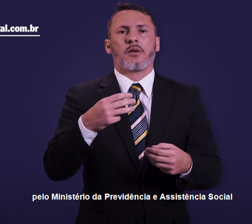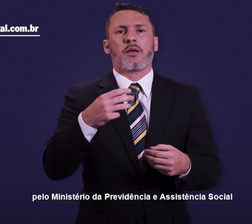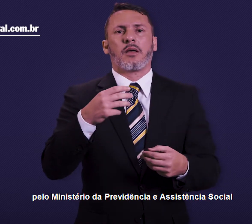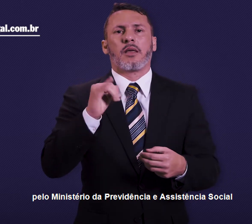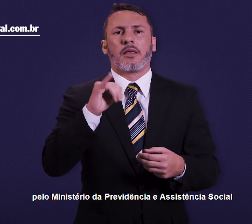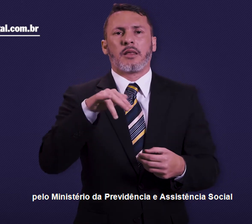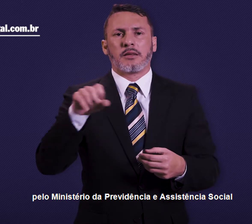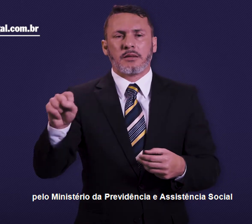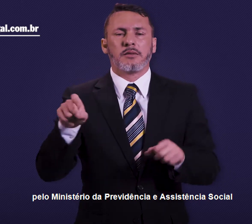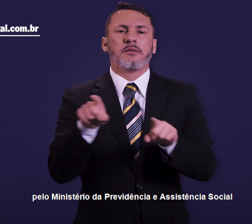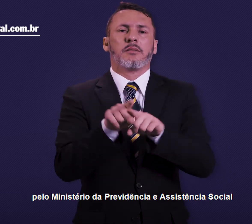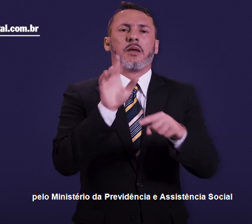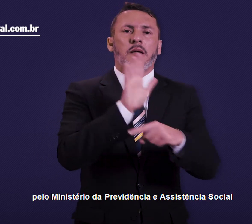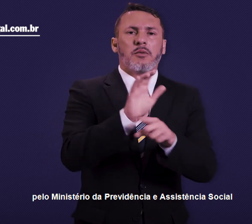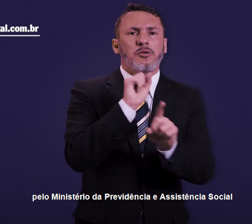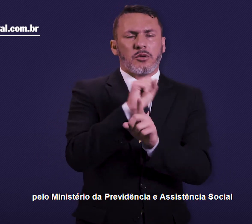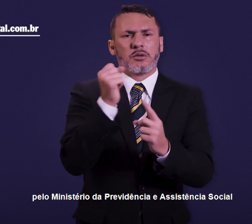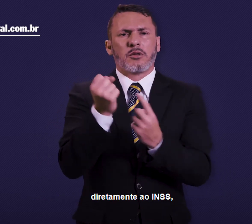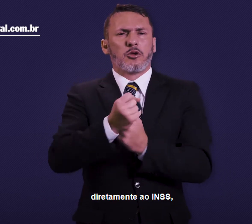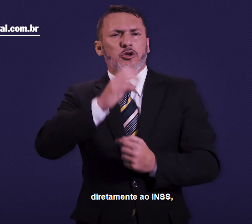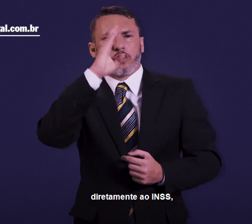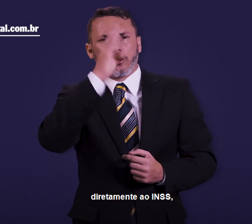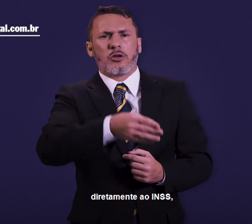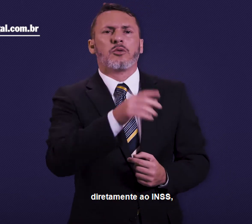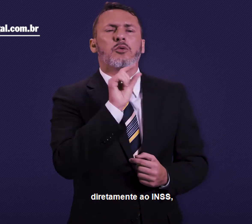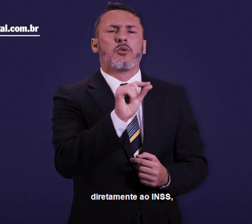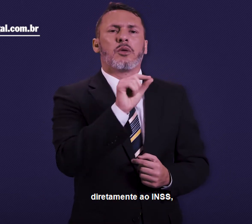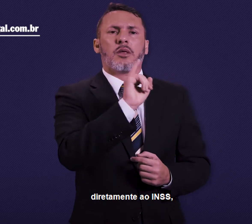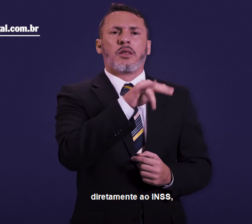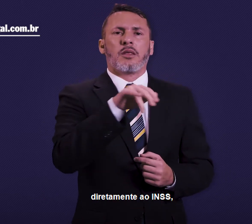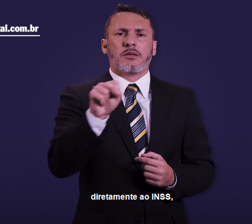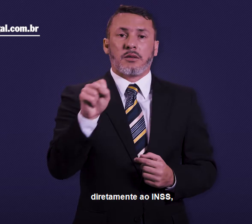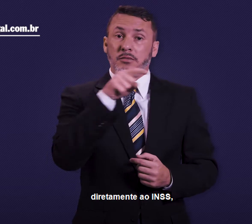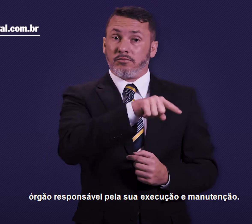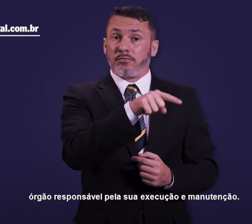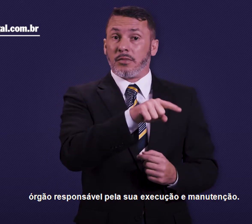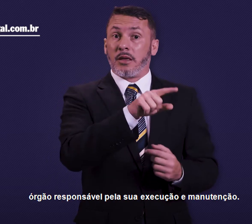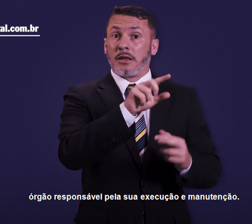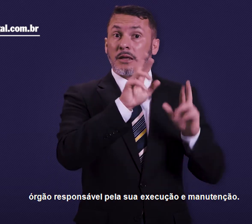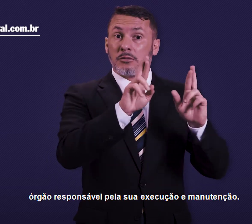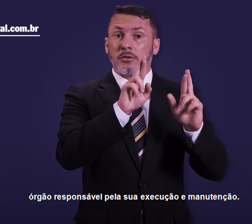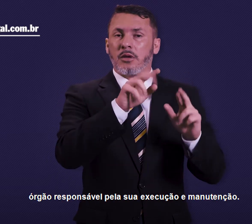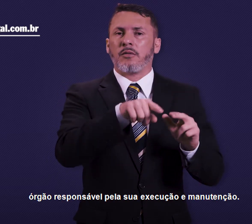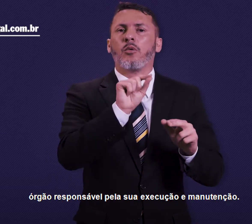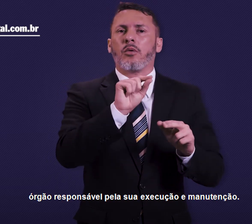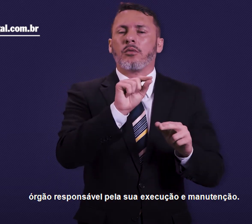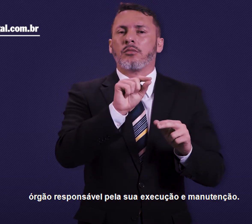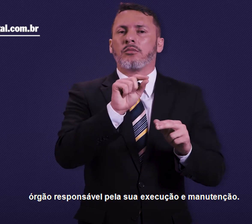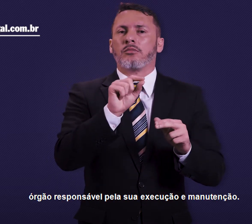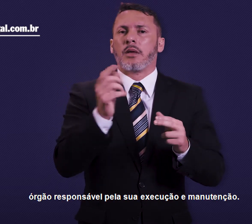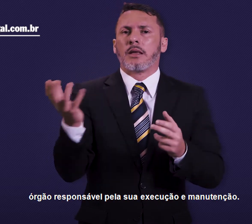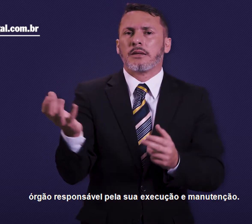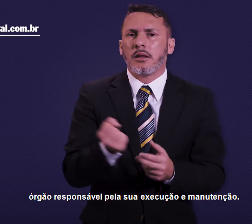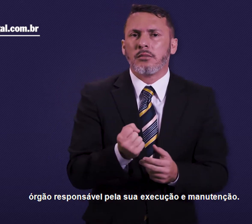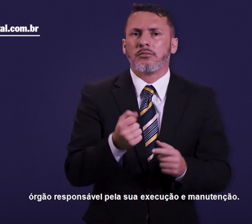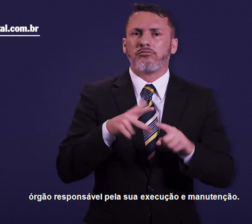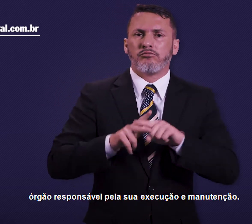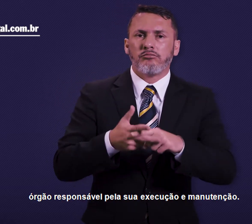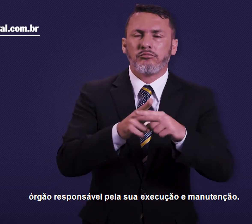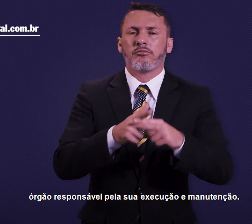Previdência e Assistência Social diretamente ao INSS, órgão responsável pela sua execução e